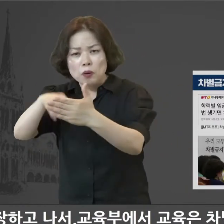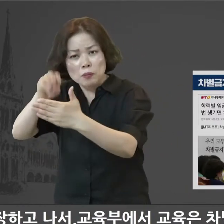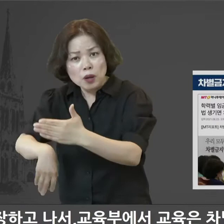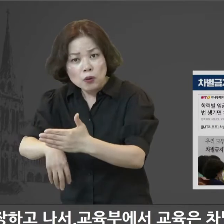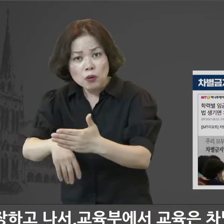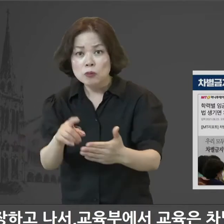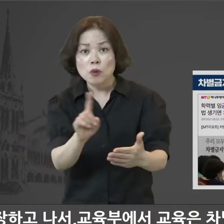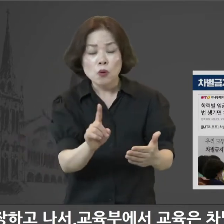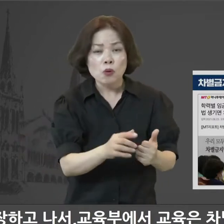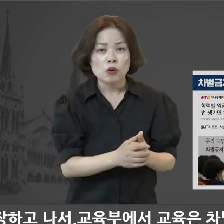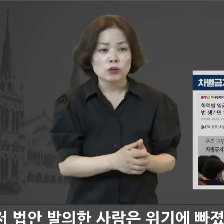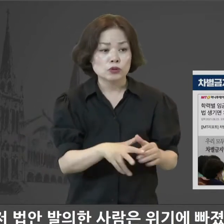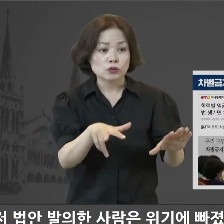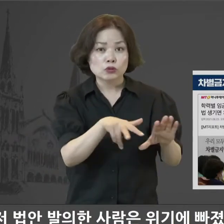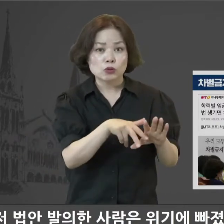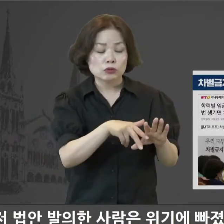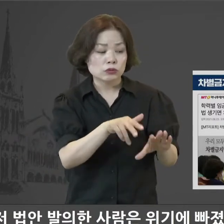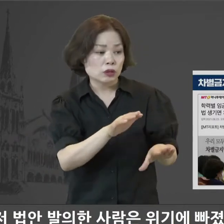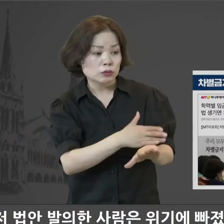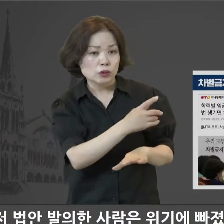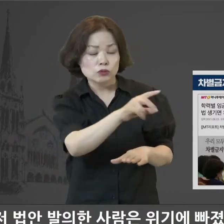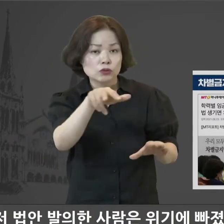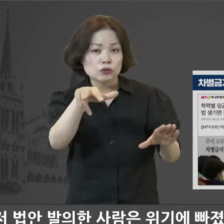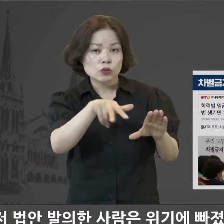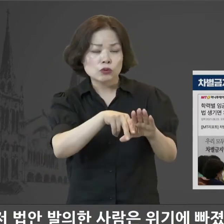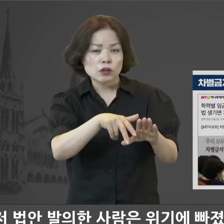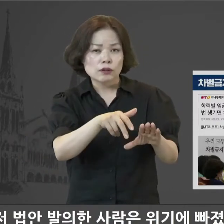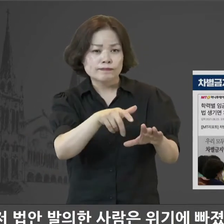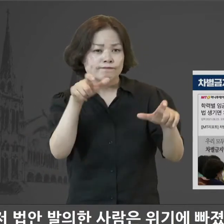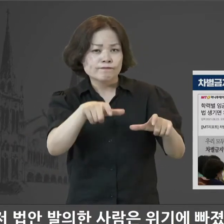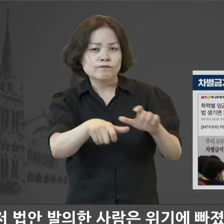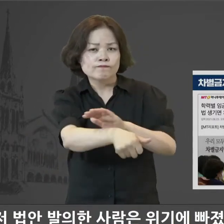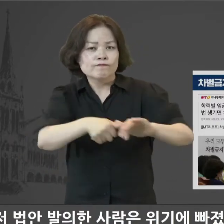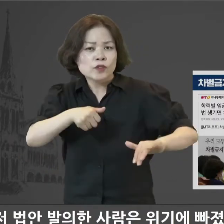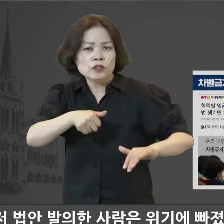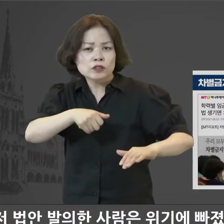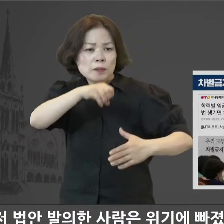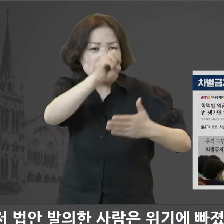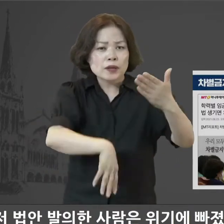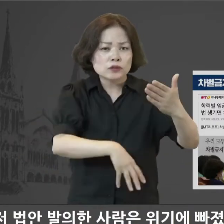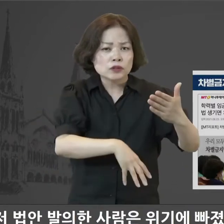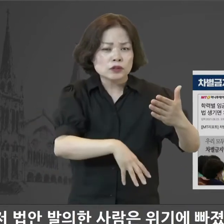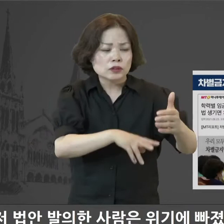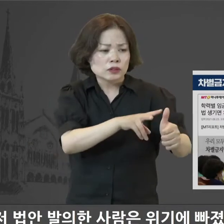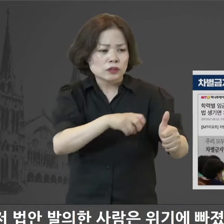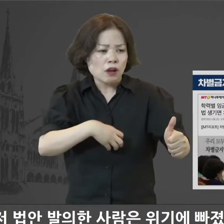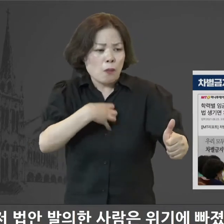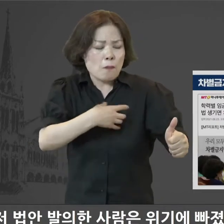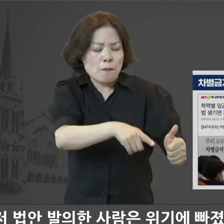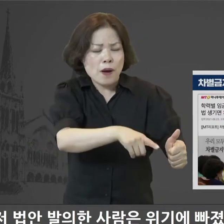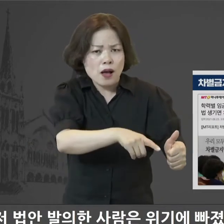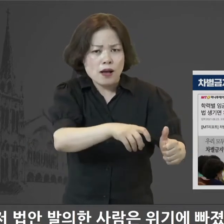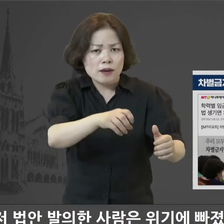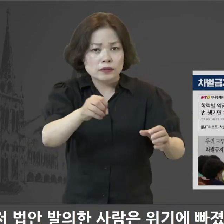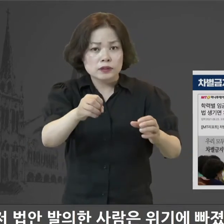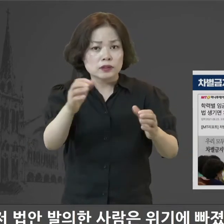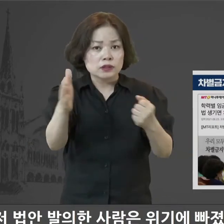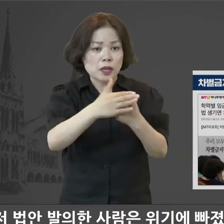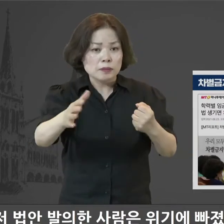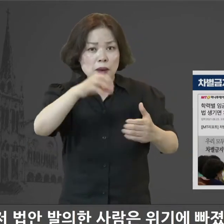보면 종교도 잘못하면 우리 종교의 자유 위축되니까 빼주세요. 혐오 표현 이거 빼주세요. 이런 식으로 하다